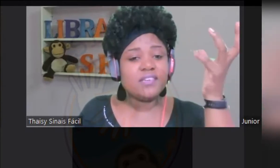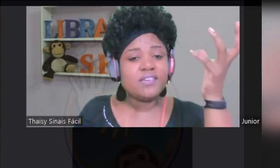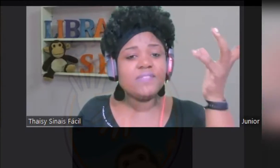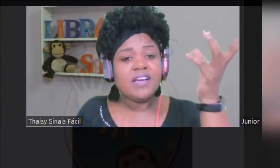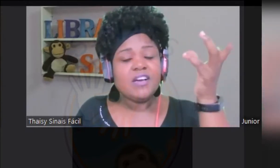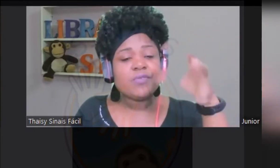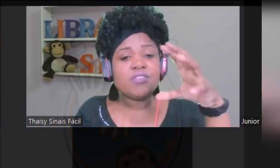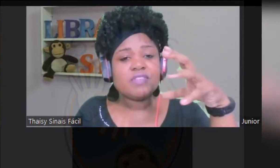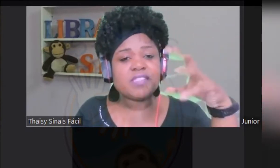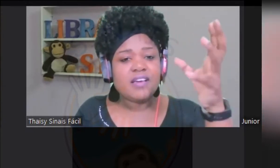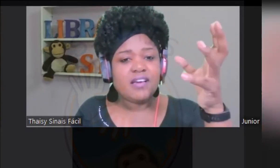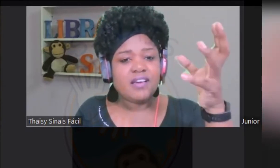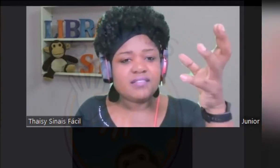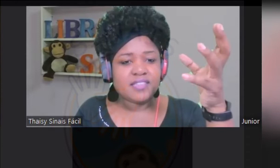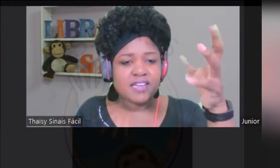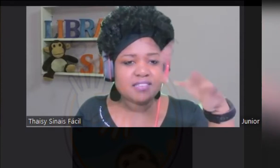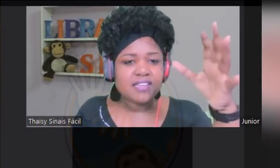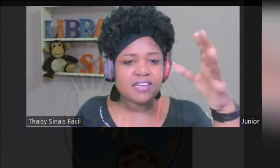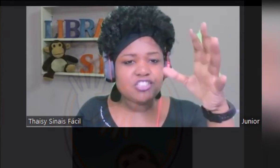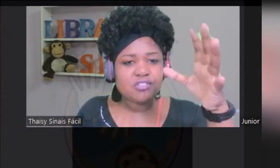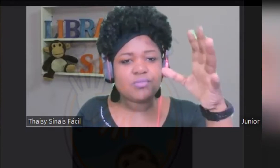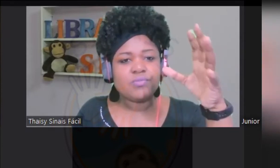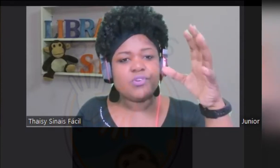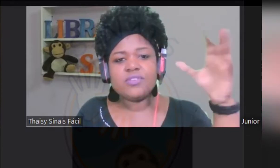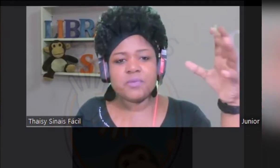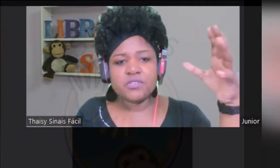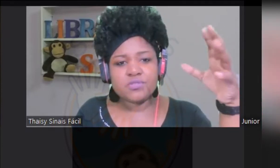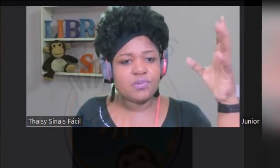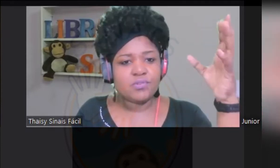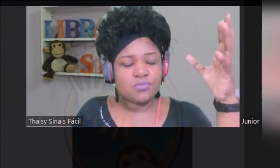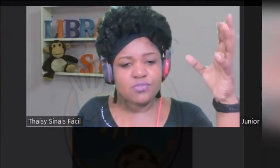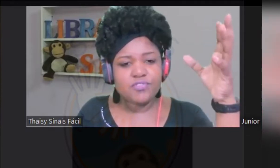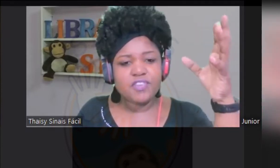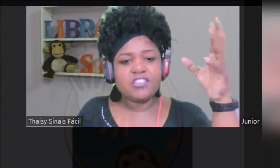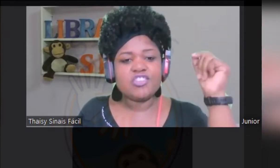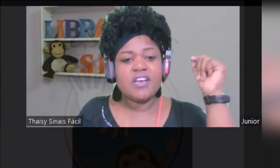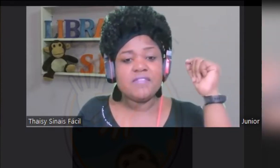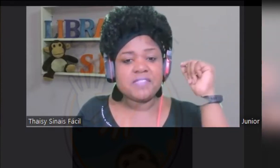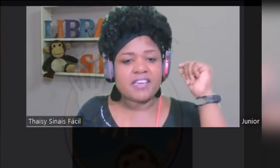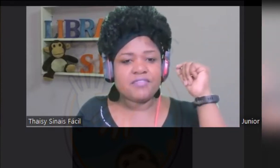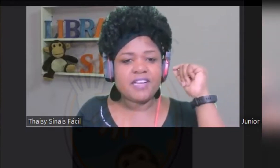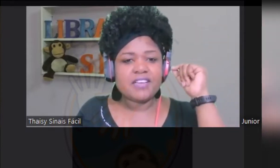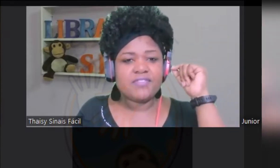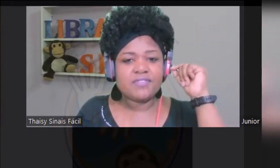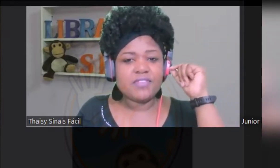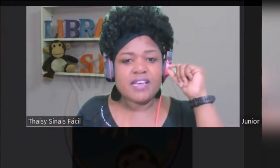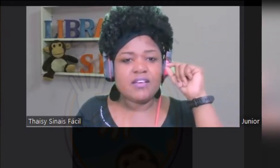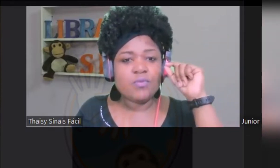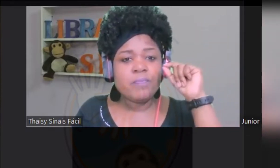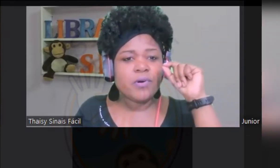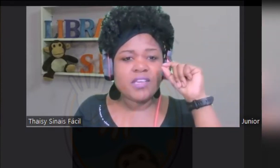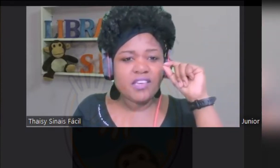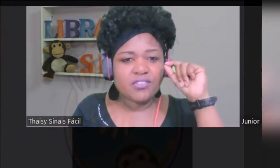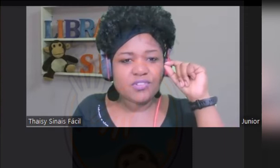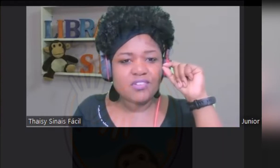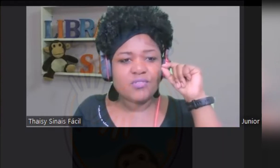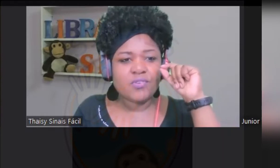Não! Quando você está interagindo com outra pessoa, com um ouvinte, você quer falar que é um pouquinho. Como